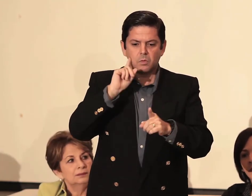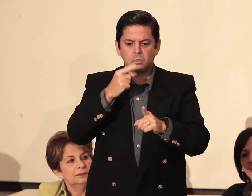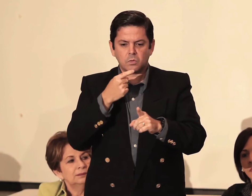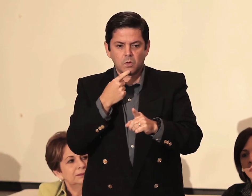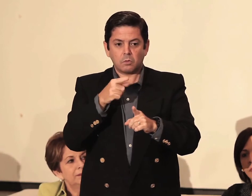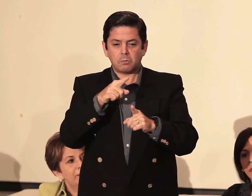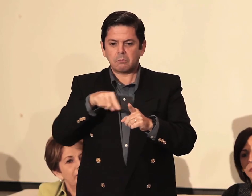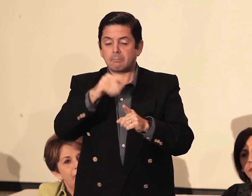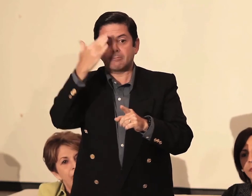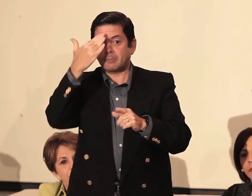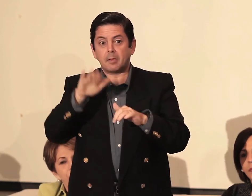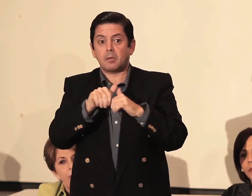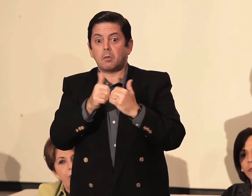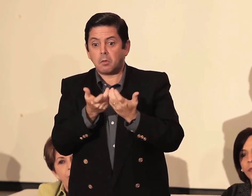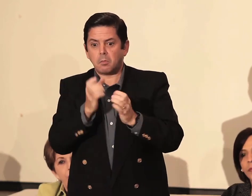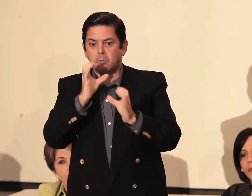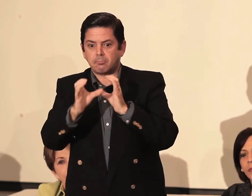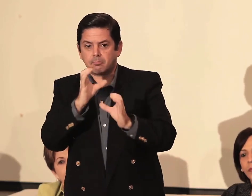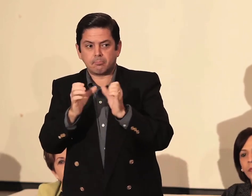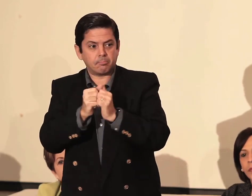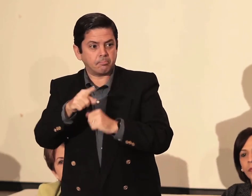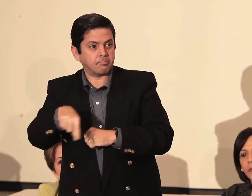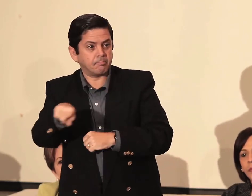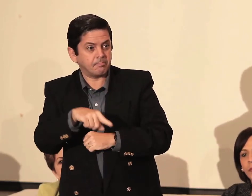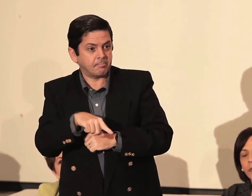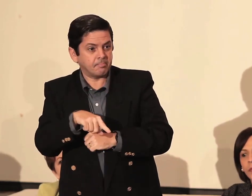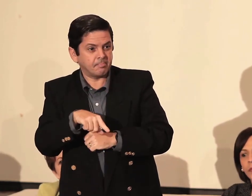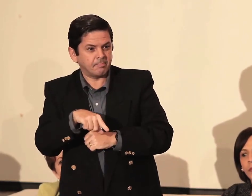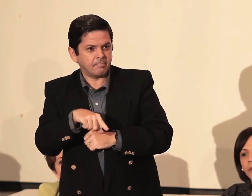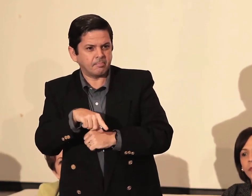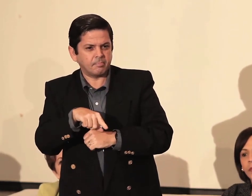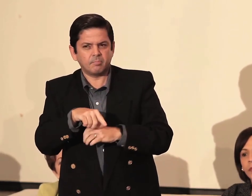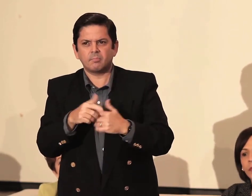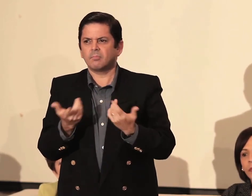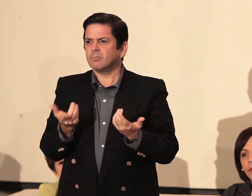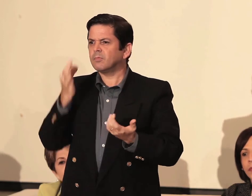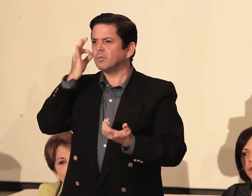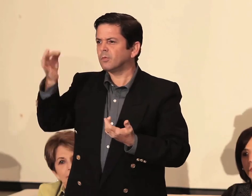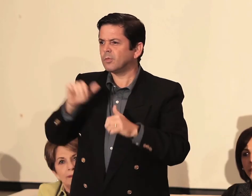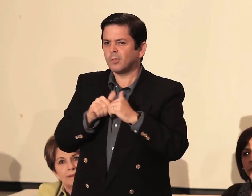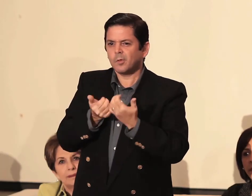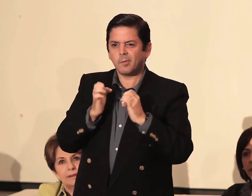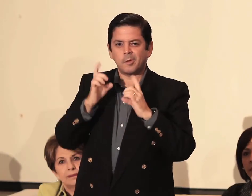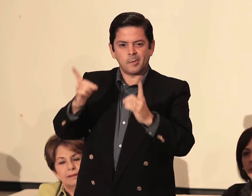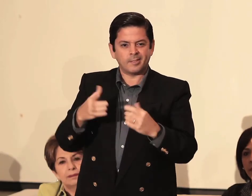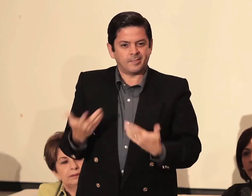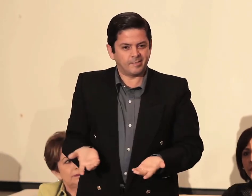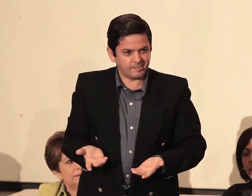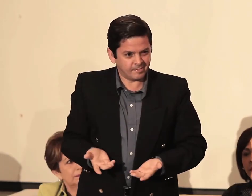viven junto con personas oyentes también, pero no saben comunicarse con ellas, con las personas que viven en su propio hogar.